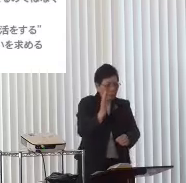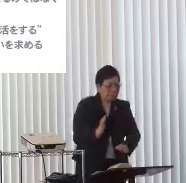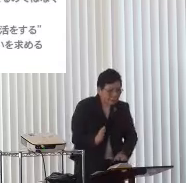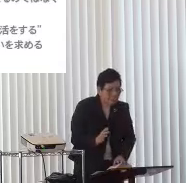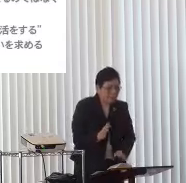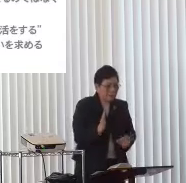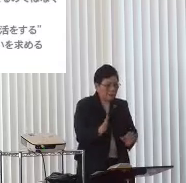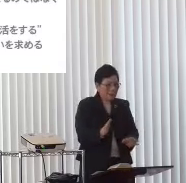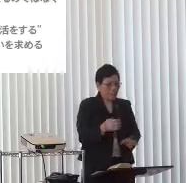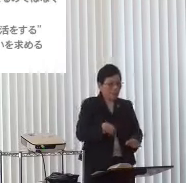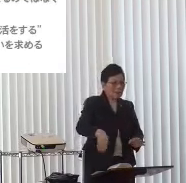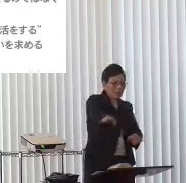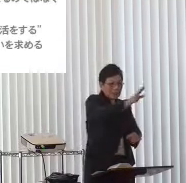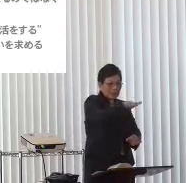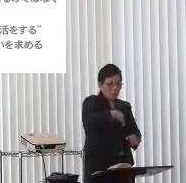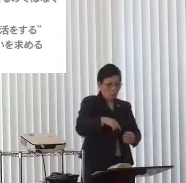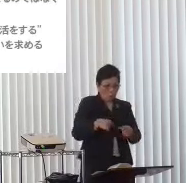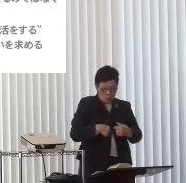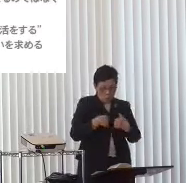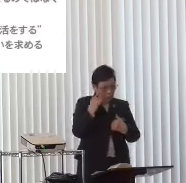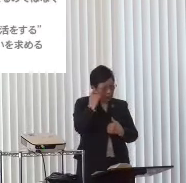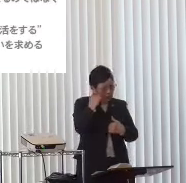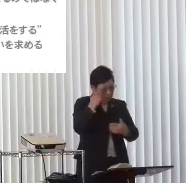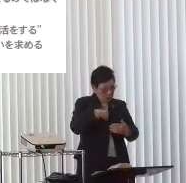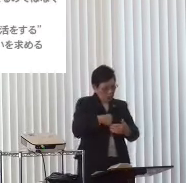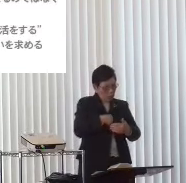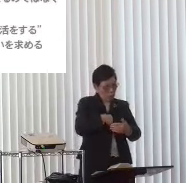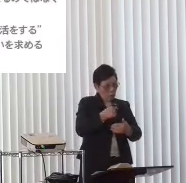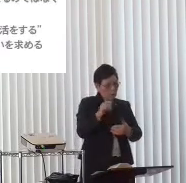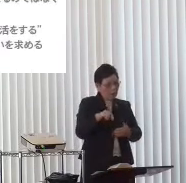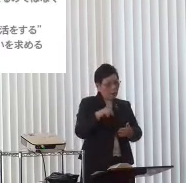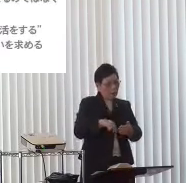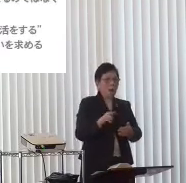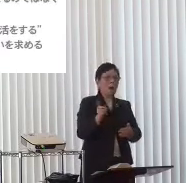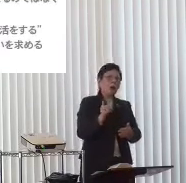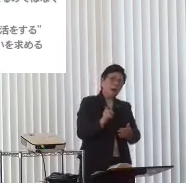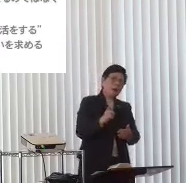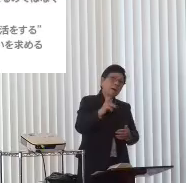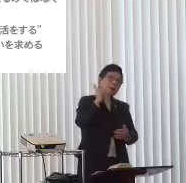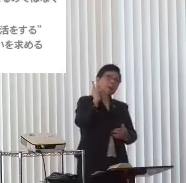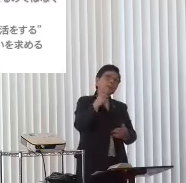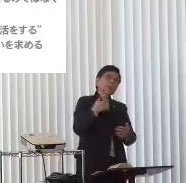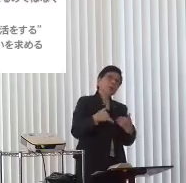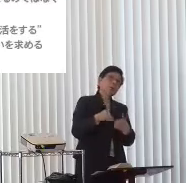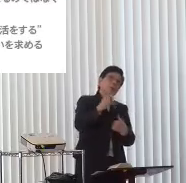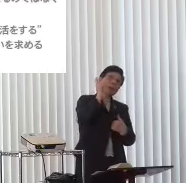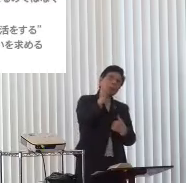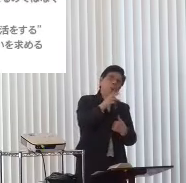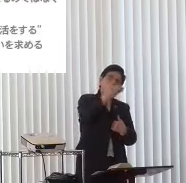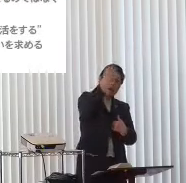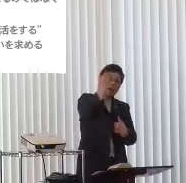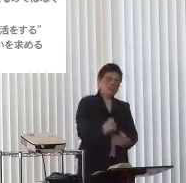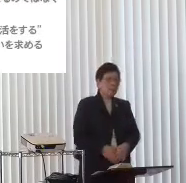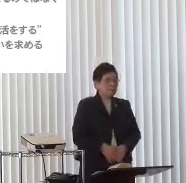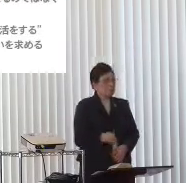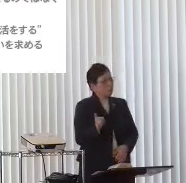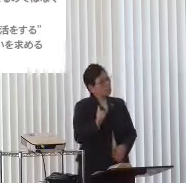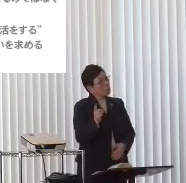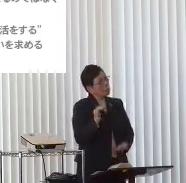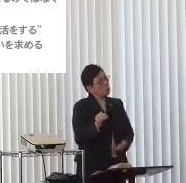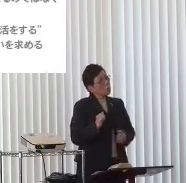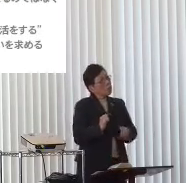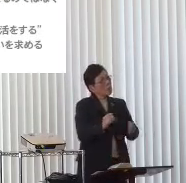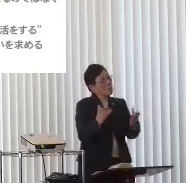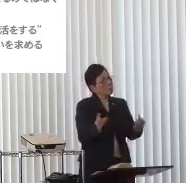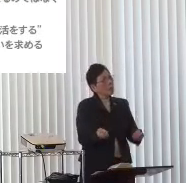私たちの気持ちの中に、意識の中に、こんなことをして神様は喜んでくださるだろうか、あるいはこうすれば神様は喜んでく